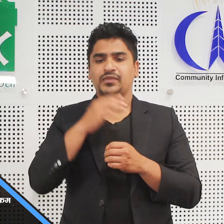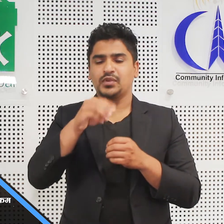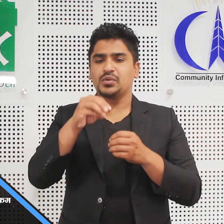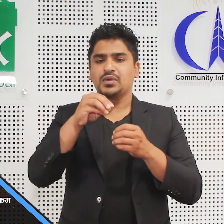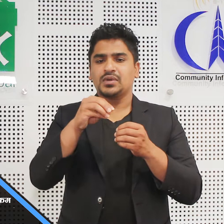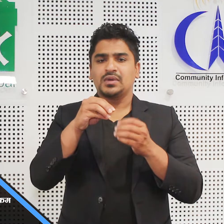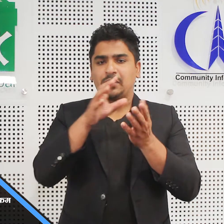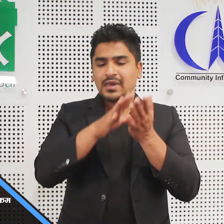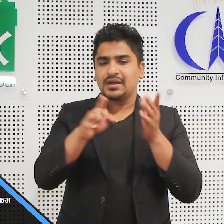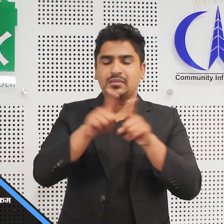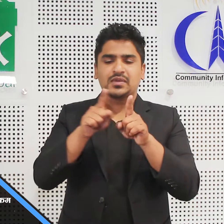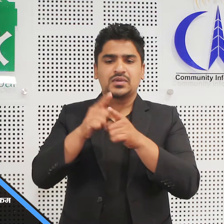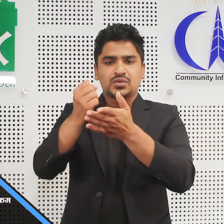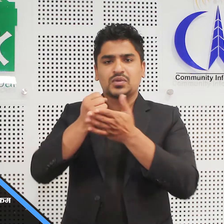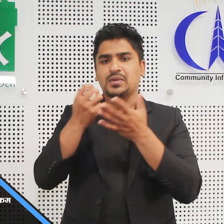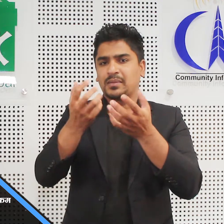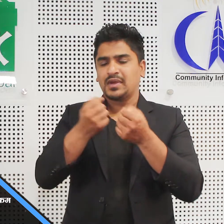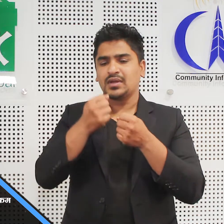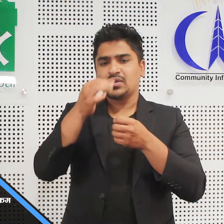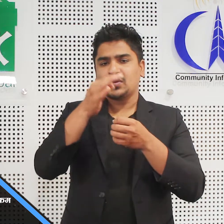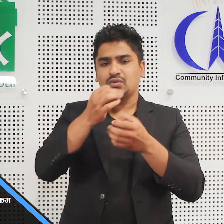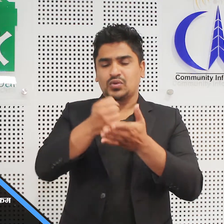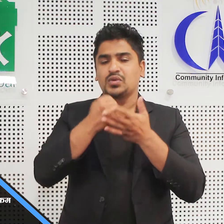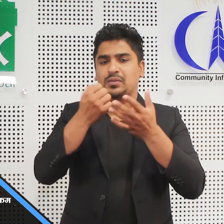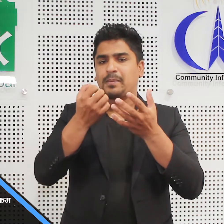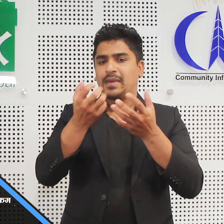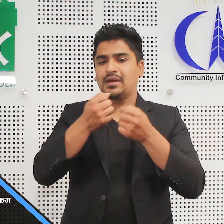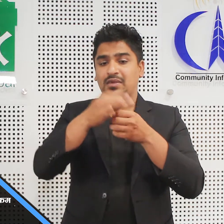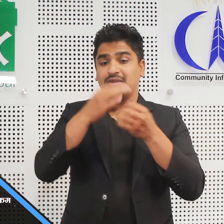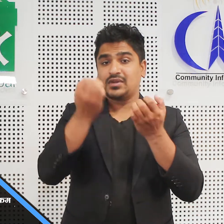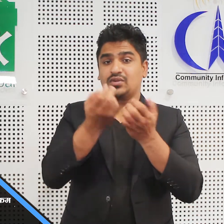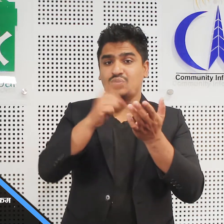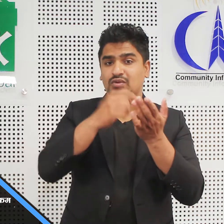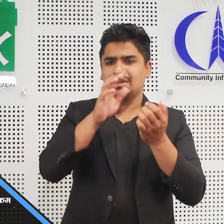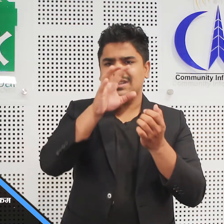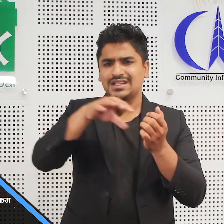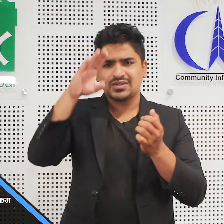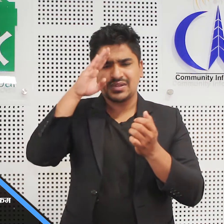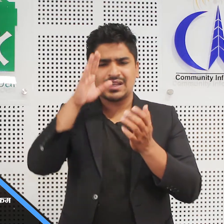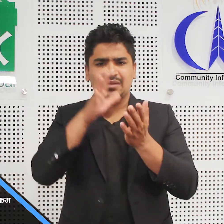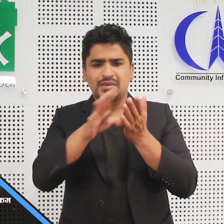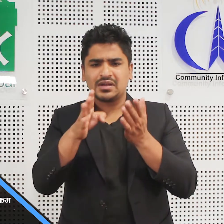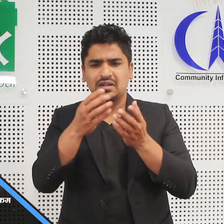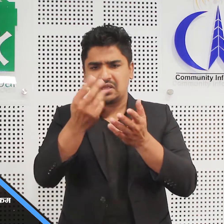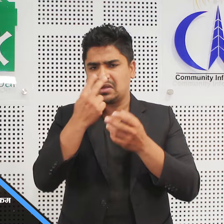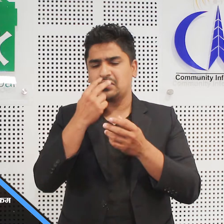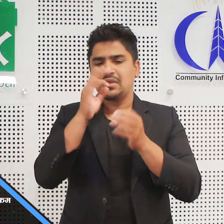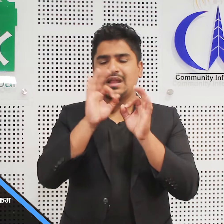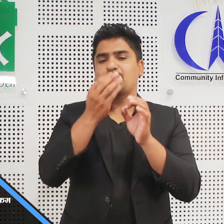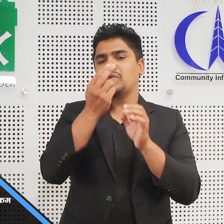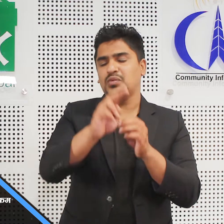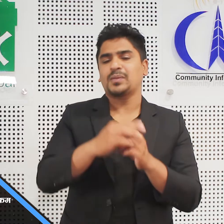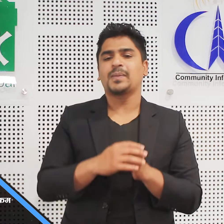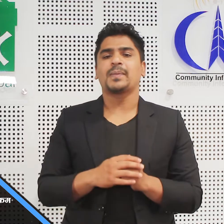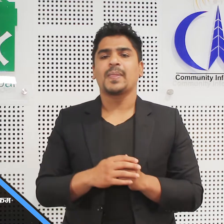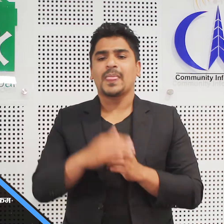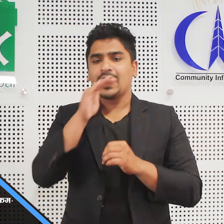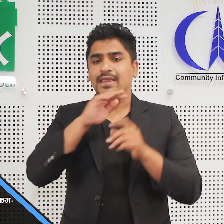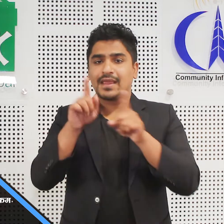नै सहयोग पाएर म चाहिँ यो व्यवसाय गर्न लागेको छु। अझ स्थानीय सरकारले चाहिँ राम्रोसँग हेरिदिएको भए झन् राम्रो हुन्थ्यो। तालिमहरू पनि अब